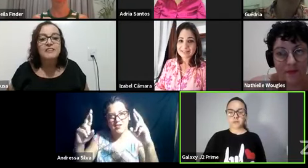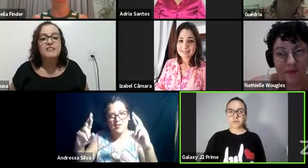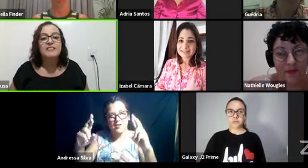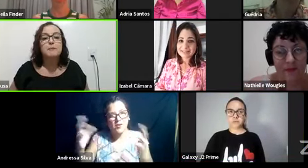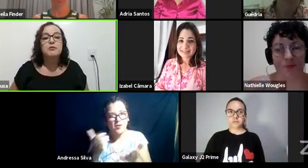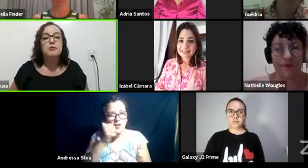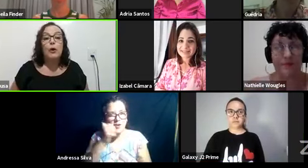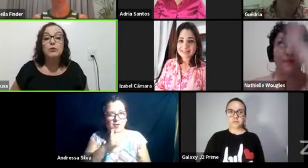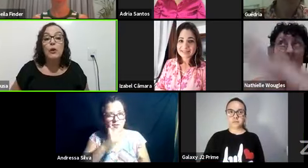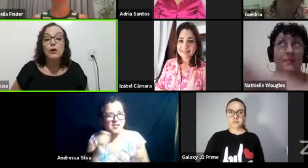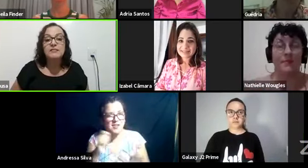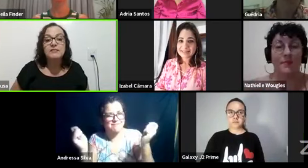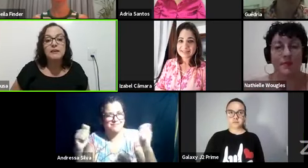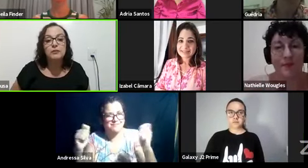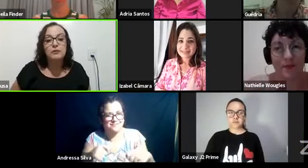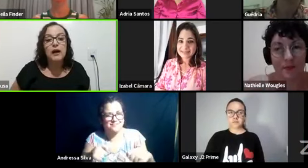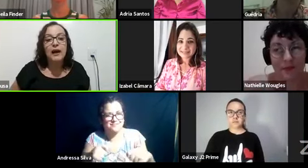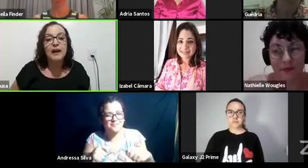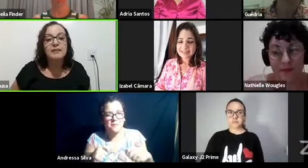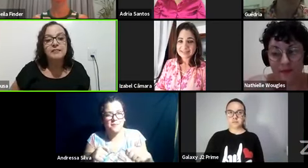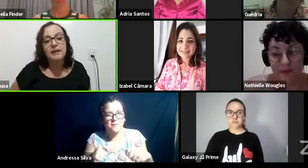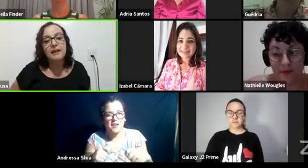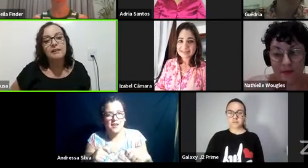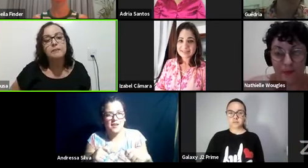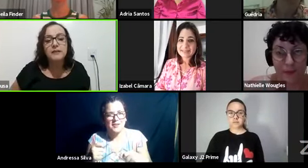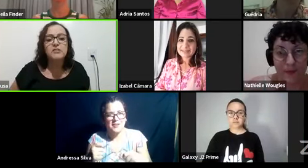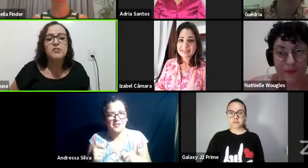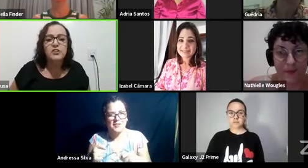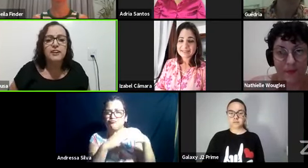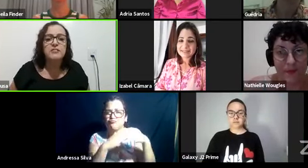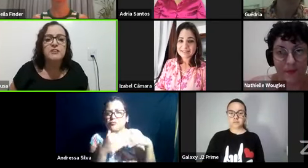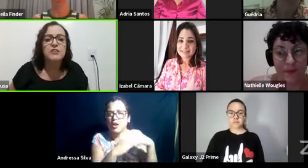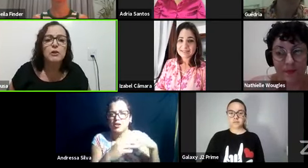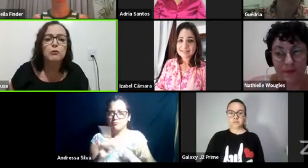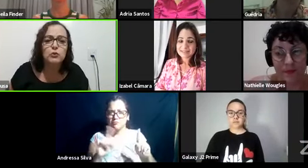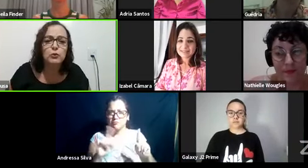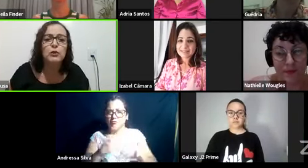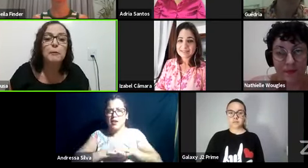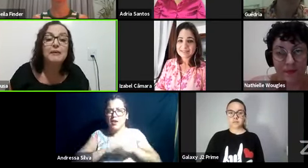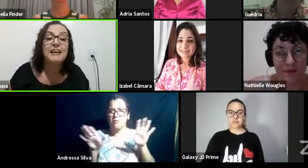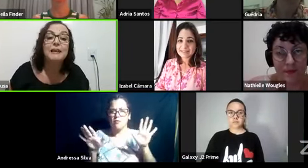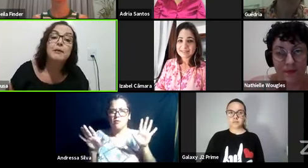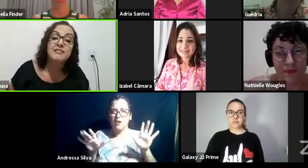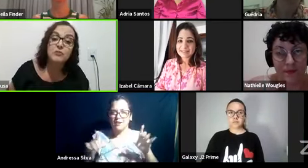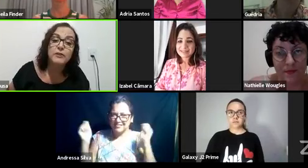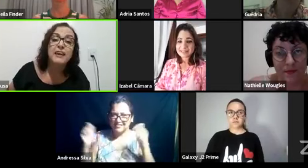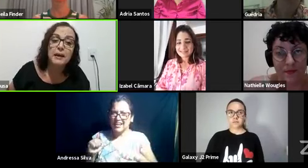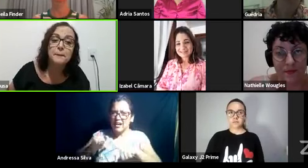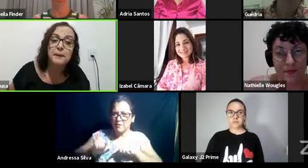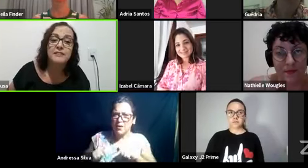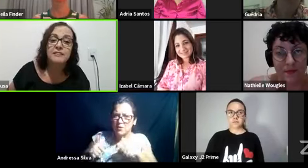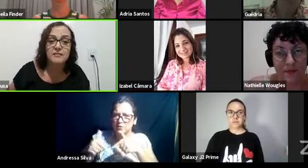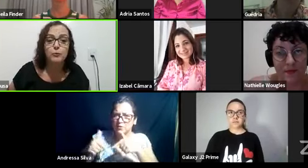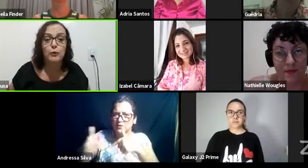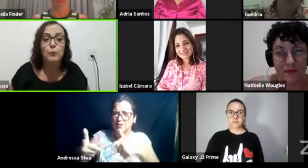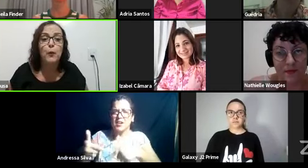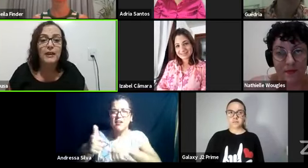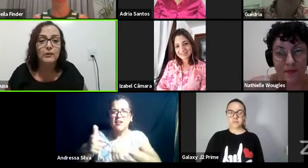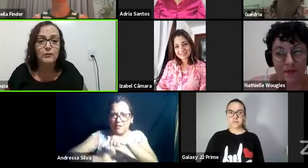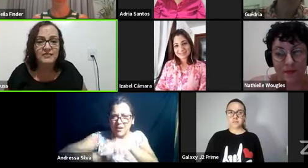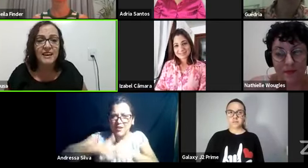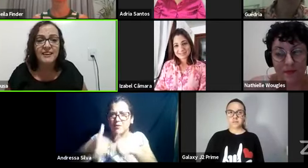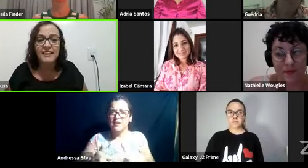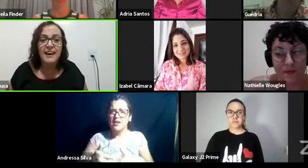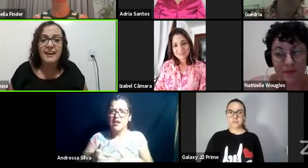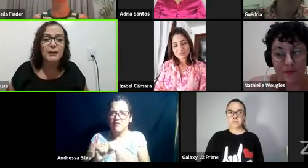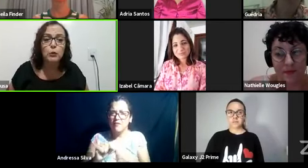Então, às vezes a pessoa olha, oh, nossa, ai, mas a gente quer que vocês vejam, não, surda, uma mulher surda, ela é capaz, ela se formou,